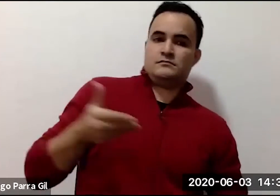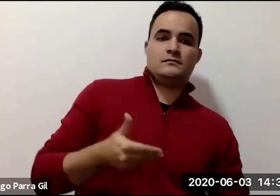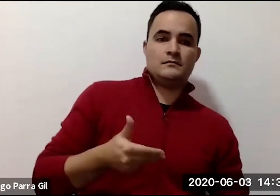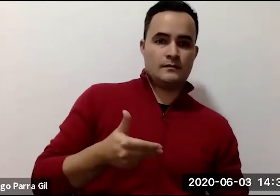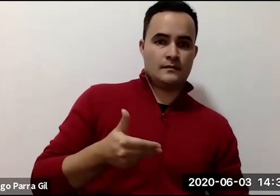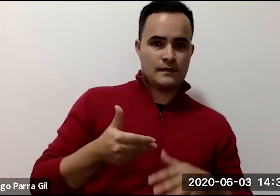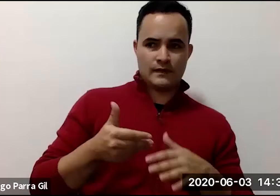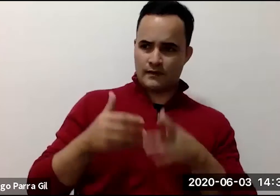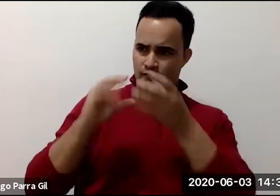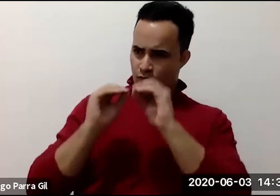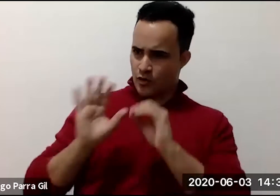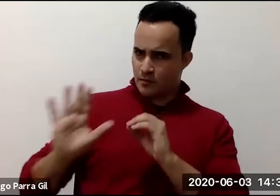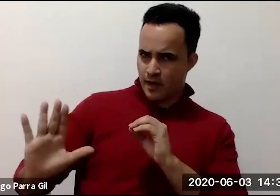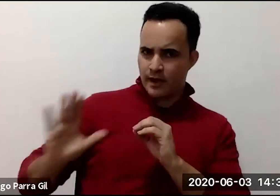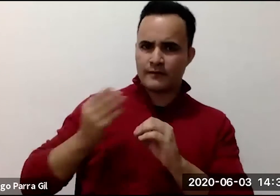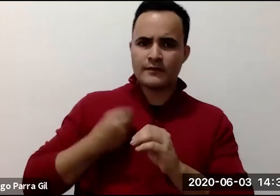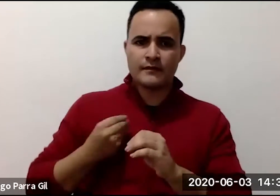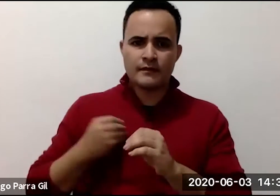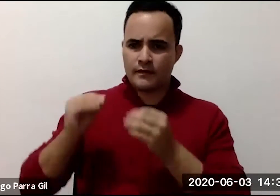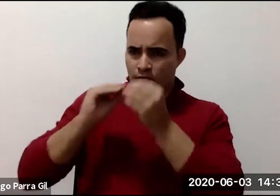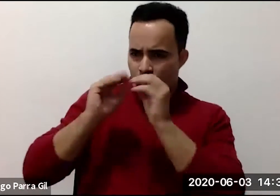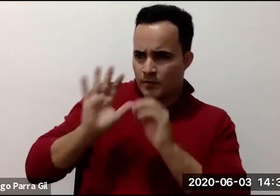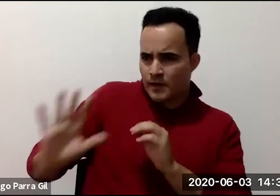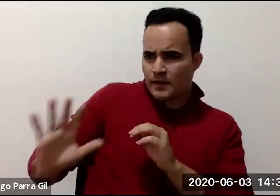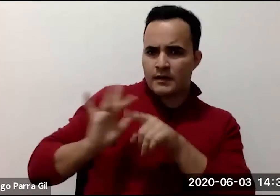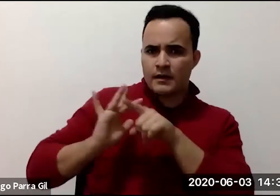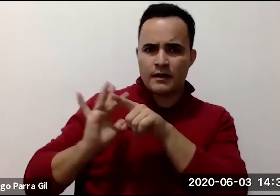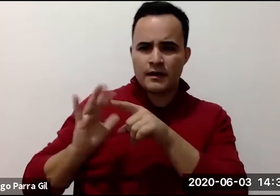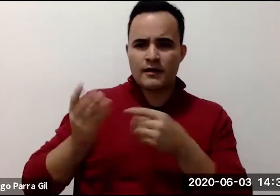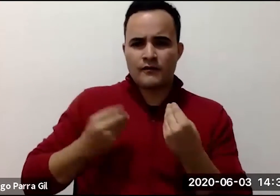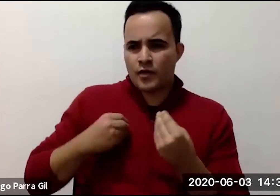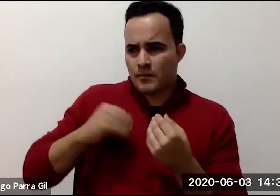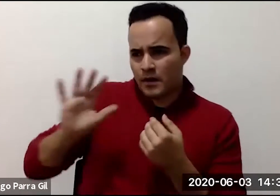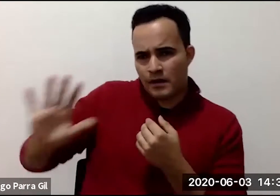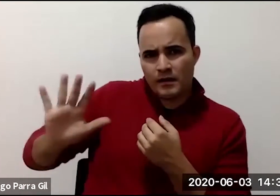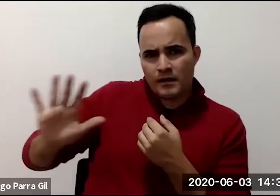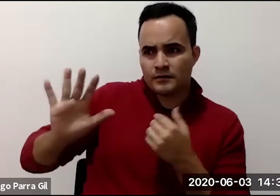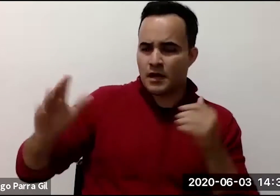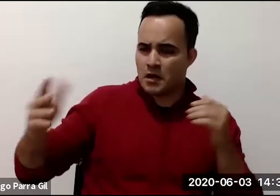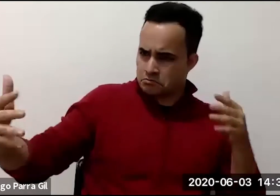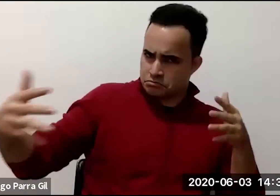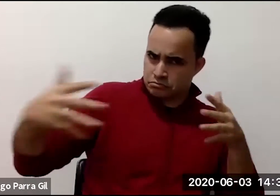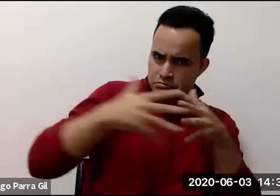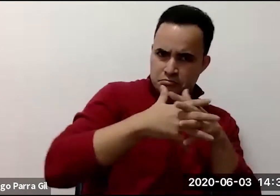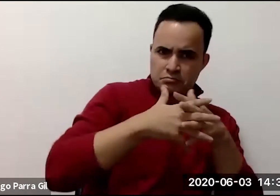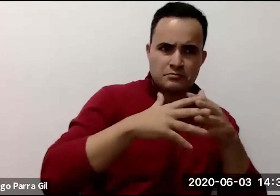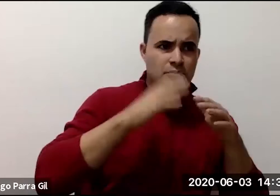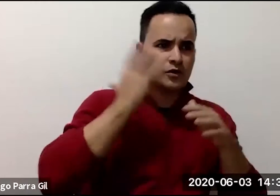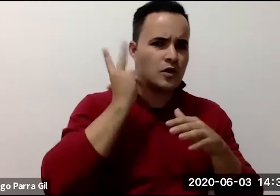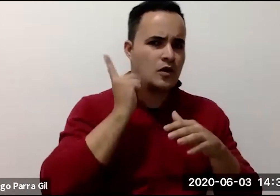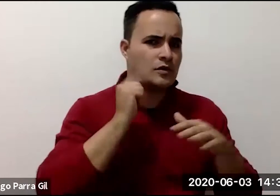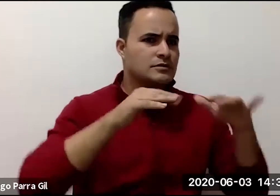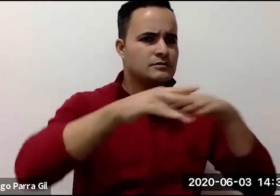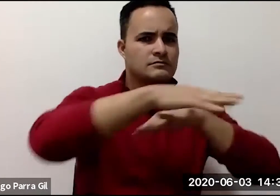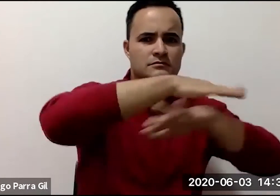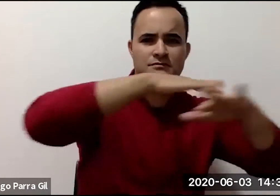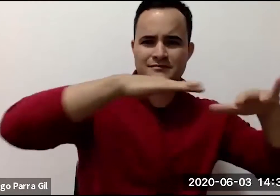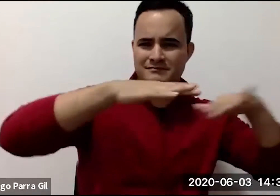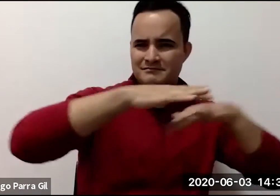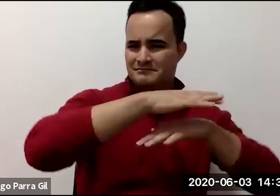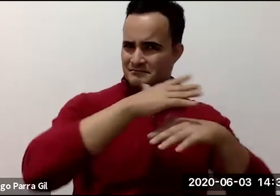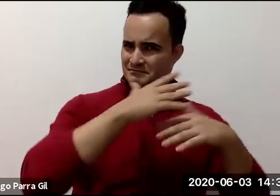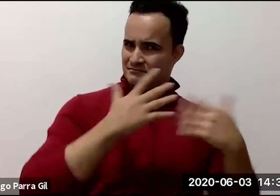diferentes formas de habitar y hacer pues pueden involucrarse en la vida cotidiana de hoy. Con eso yo terminaría.